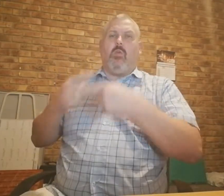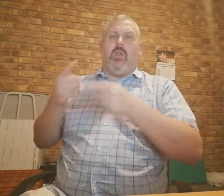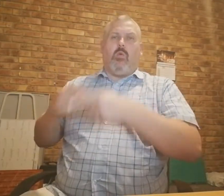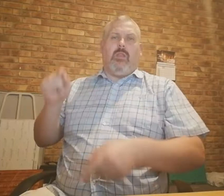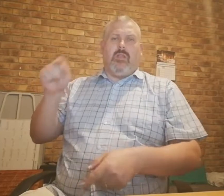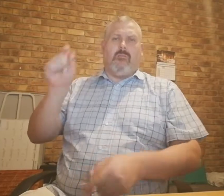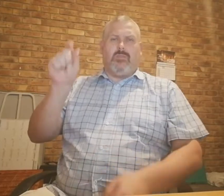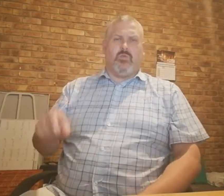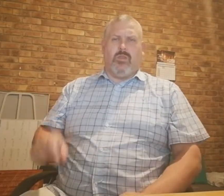weet dat persoon.